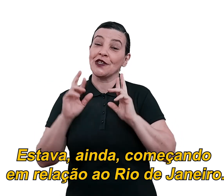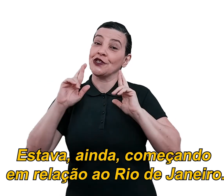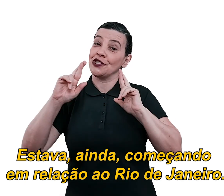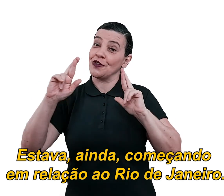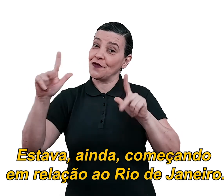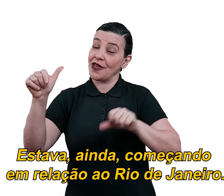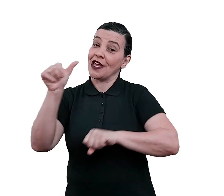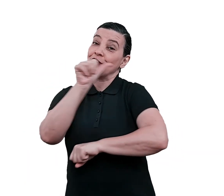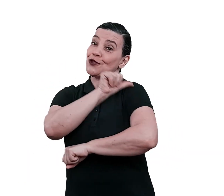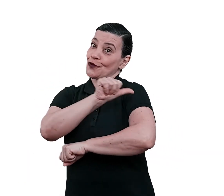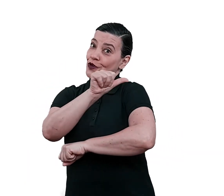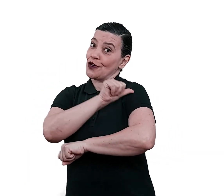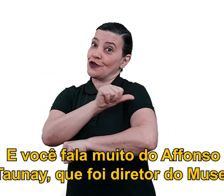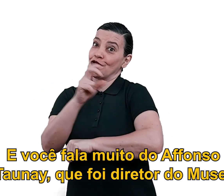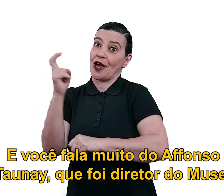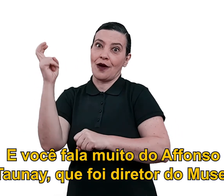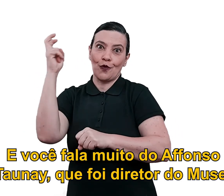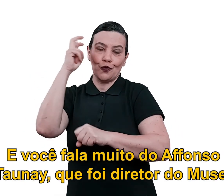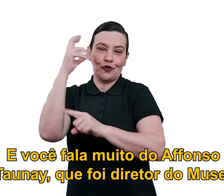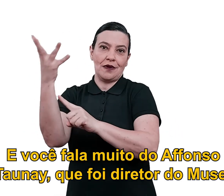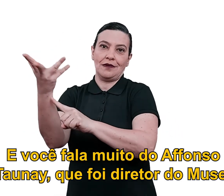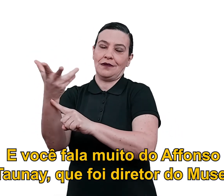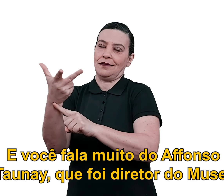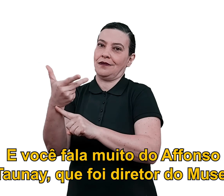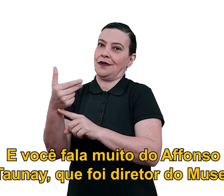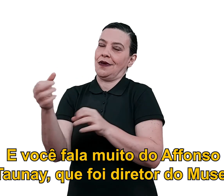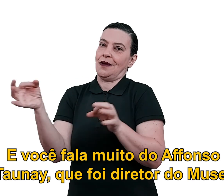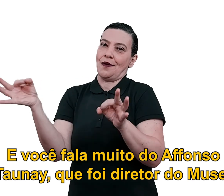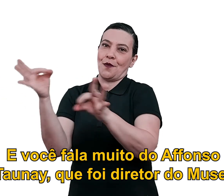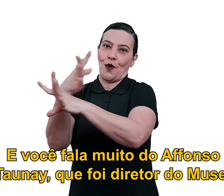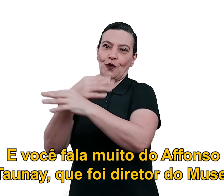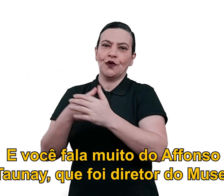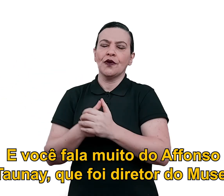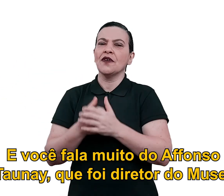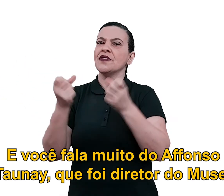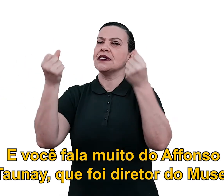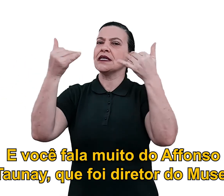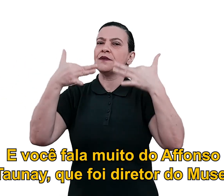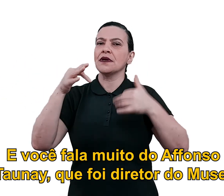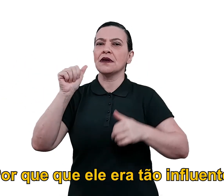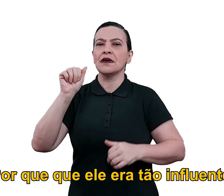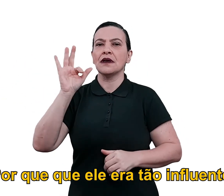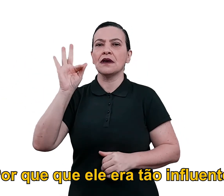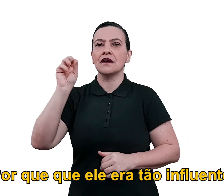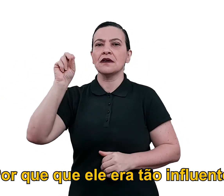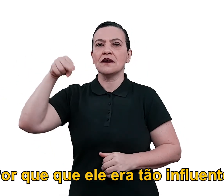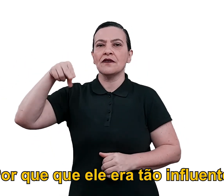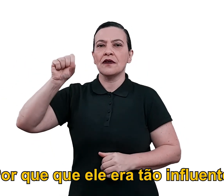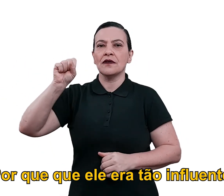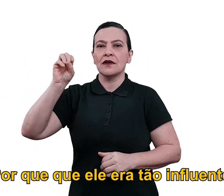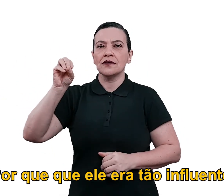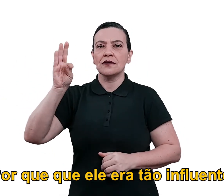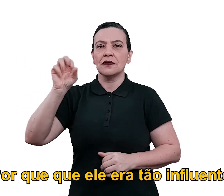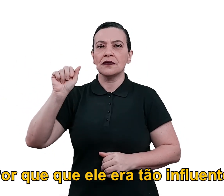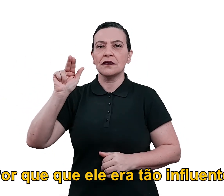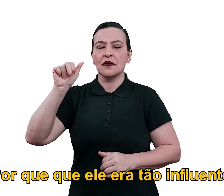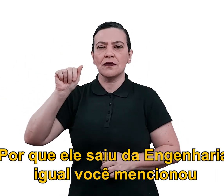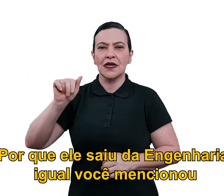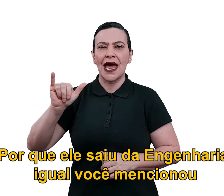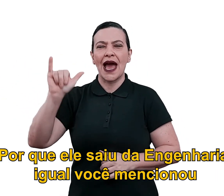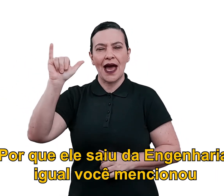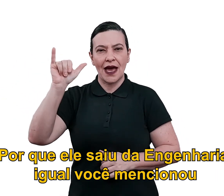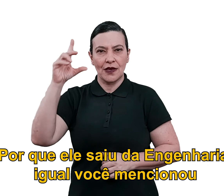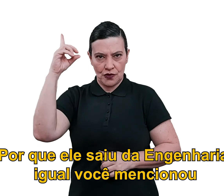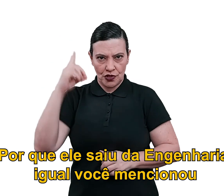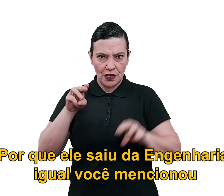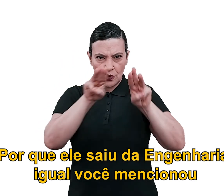relação ao Rio de Janeiro. Né? E você falou muito do Afonso Toné, que foi diretor do museu. Por que ele era tão influente?